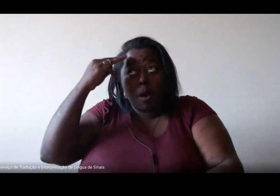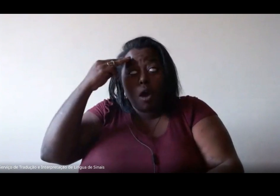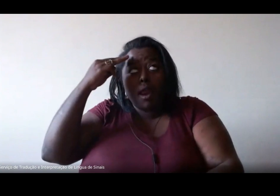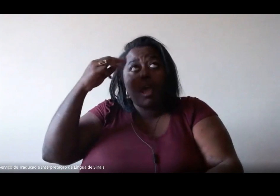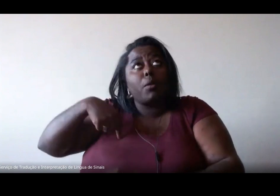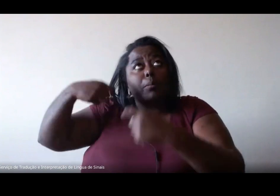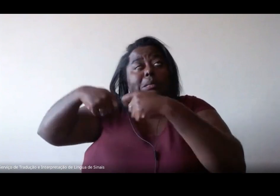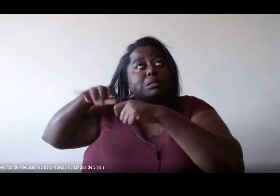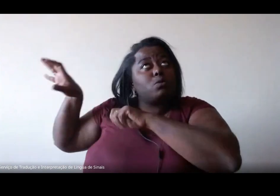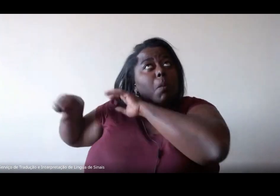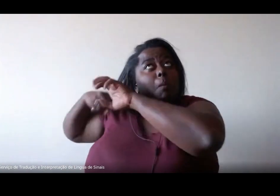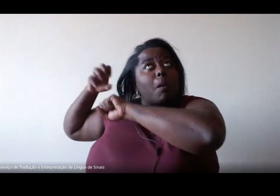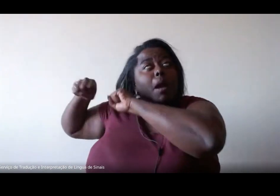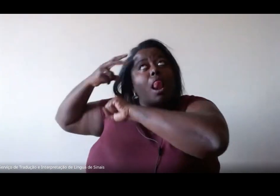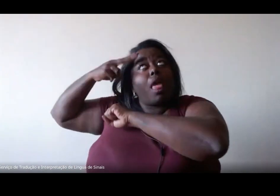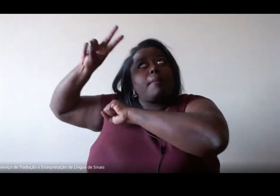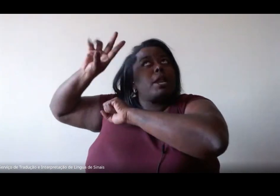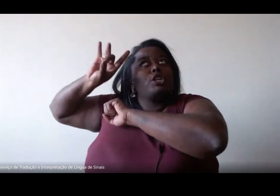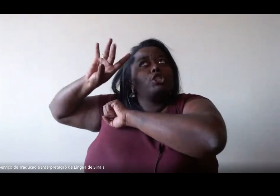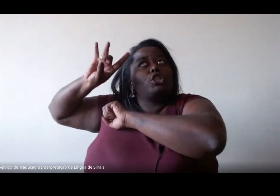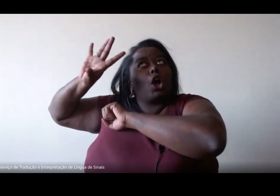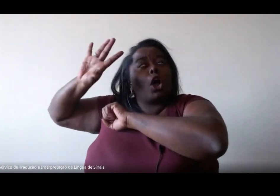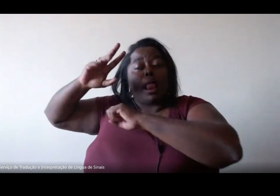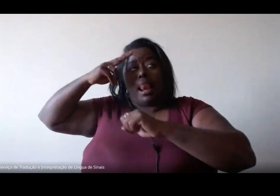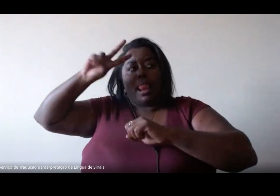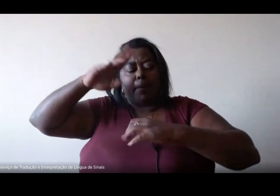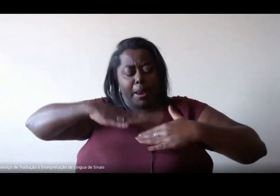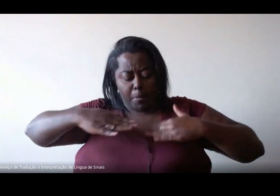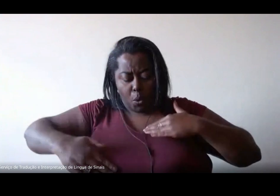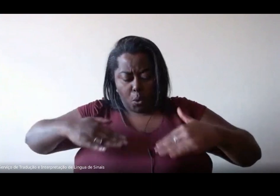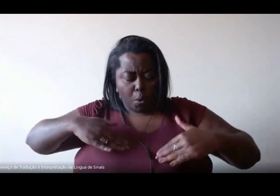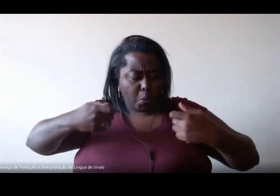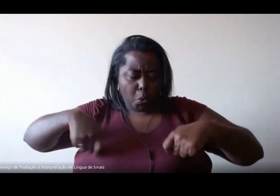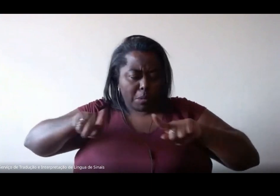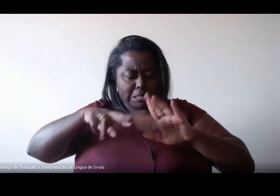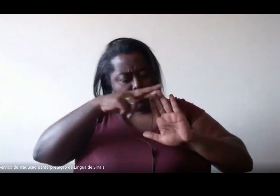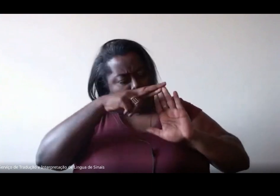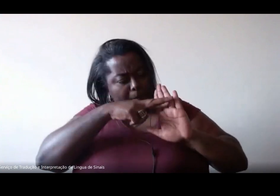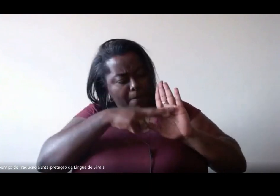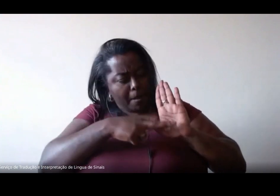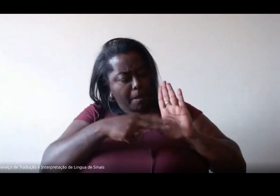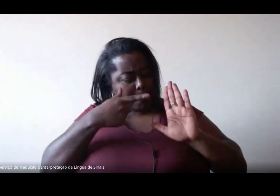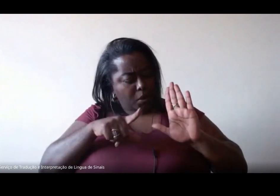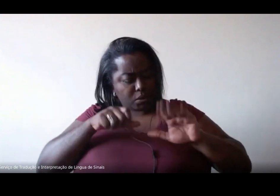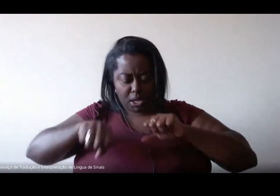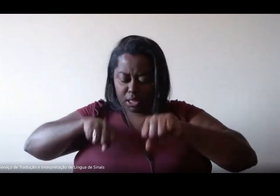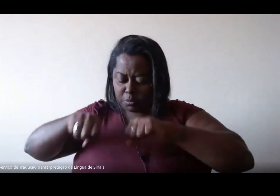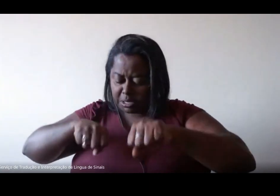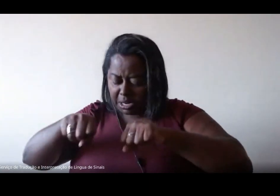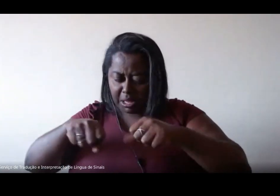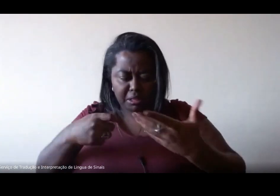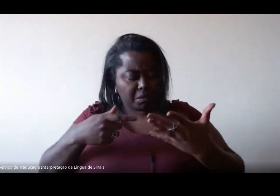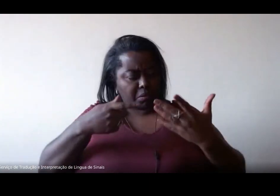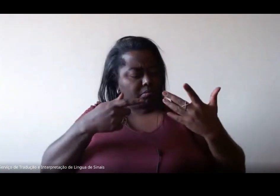só preciso das lembranças. A lembrança do meu corpo não precisa de roteiro para andar de bicicleta. Meus músculos e